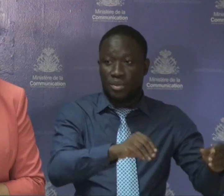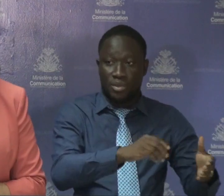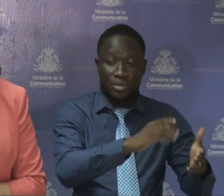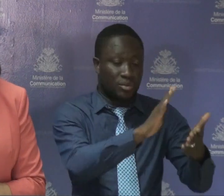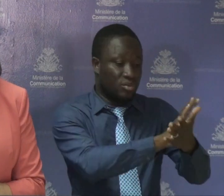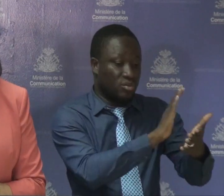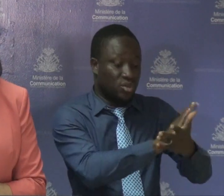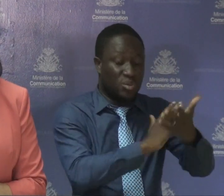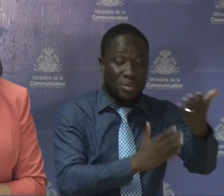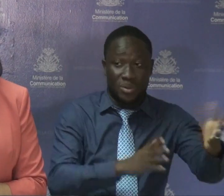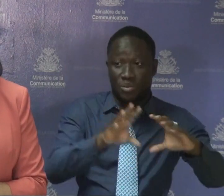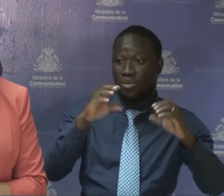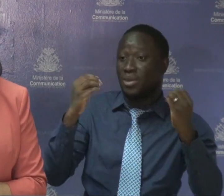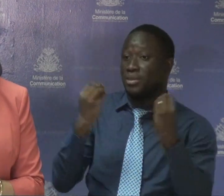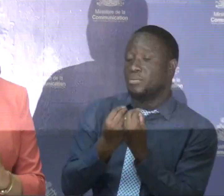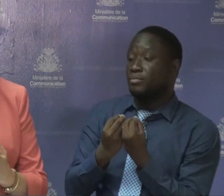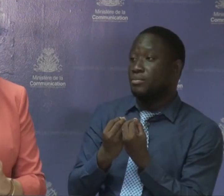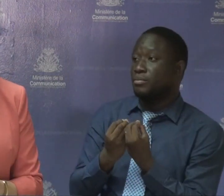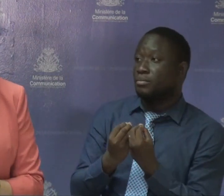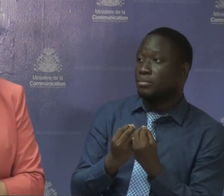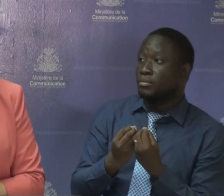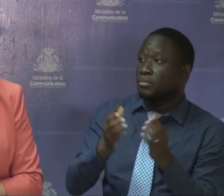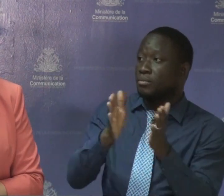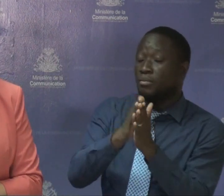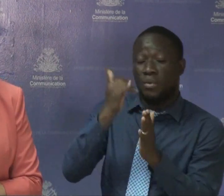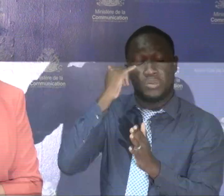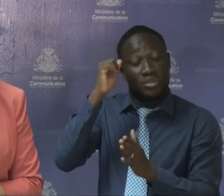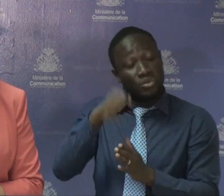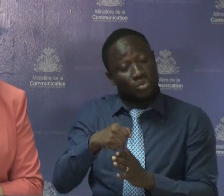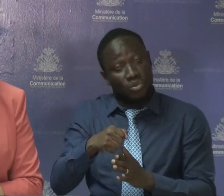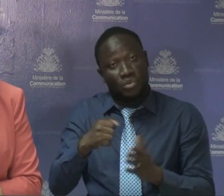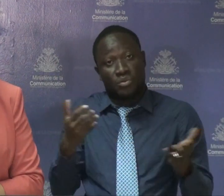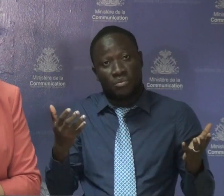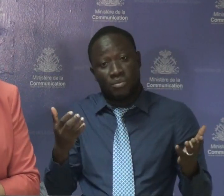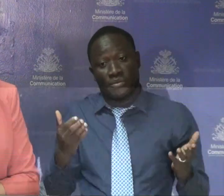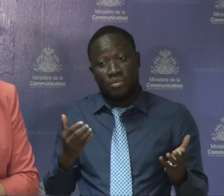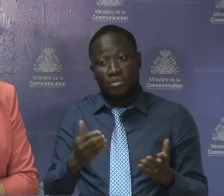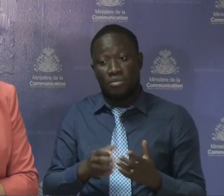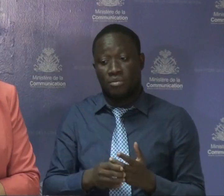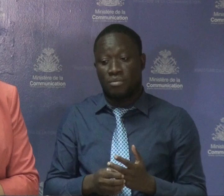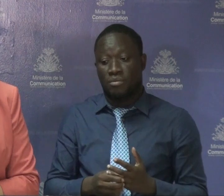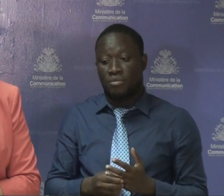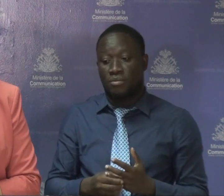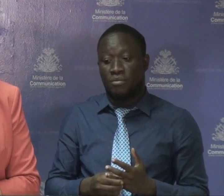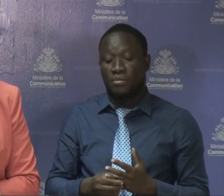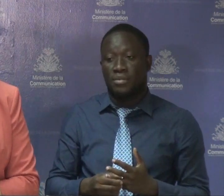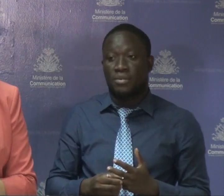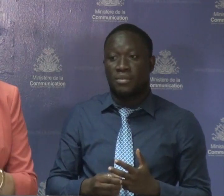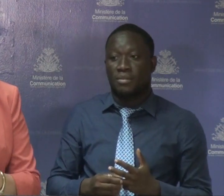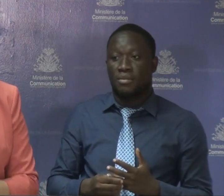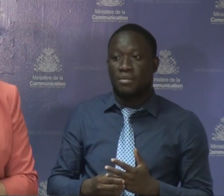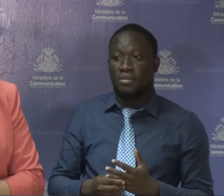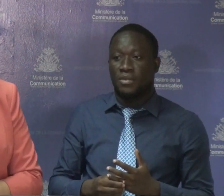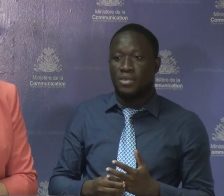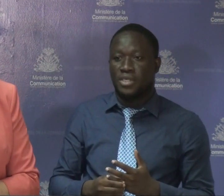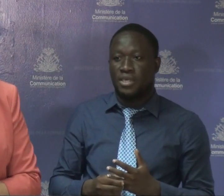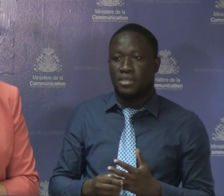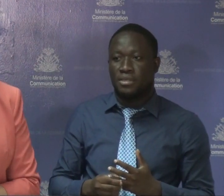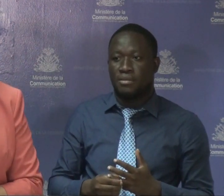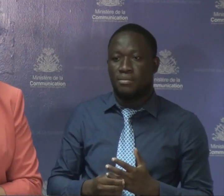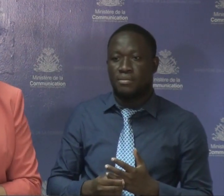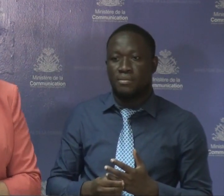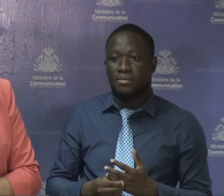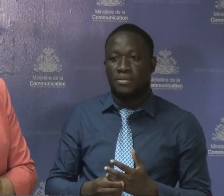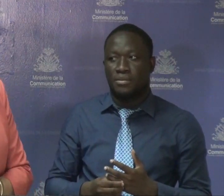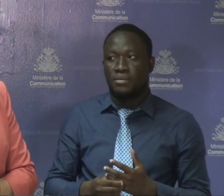papier, pour organiser. Et ou mande si oui que moi qu'on garde et tout problème qui gagne au niveau de